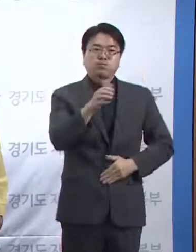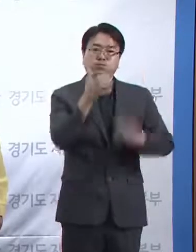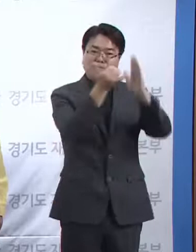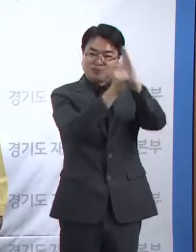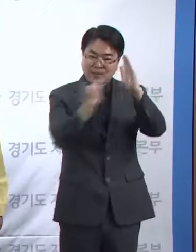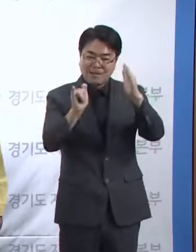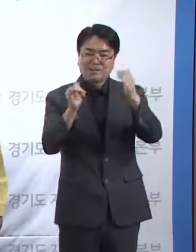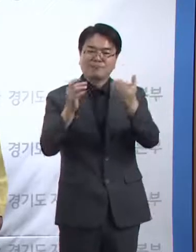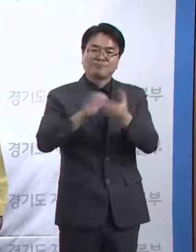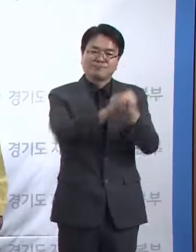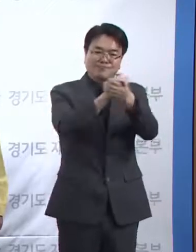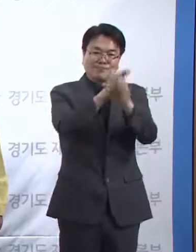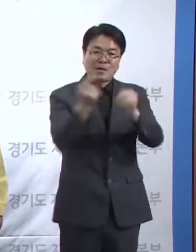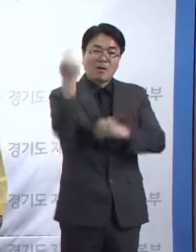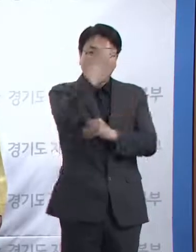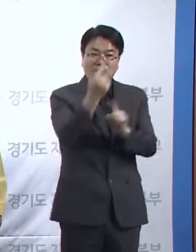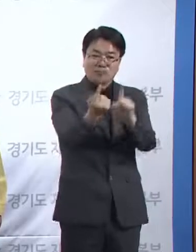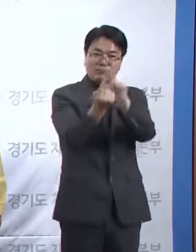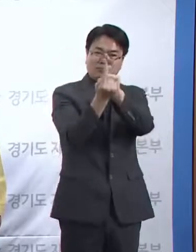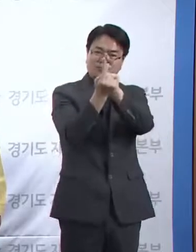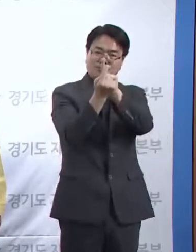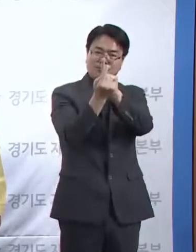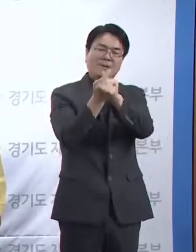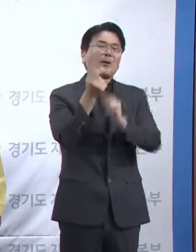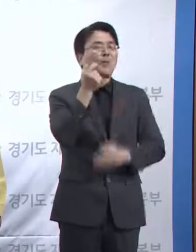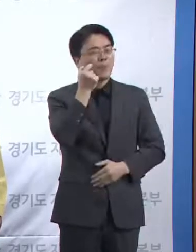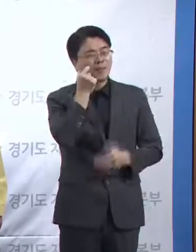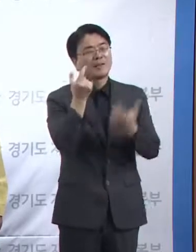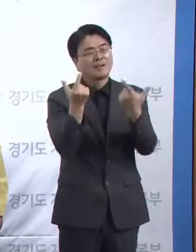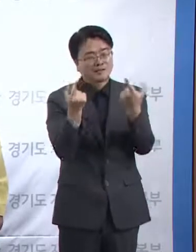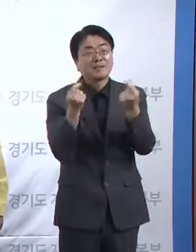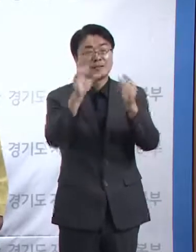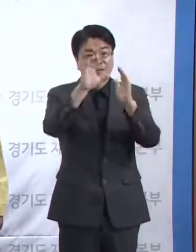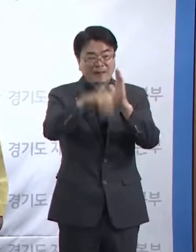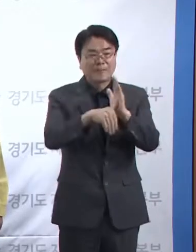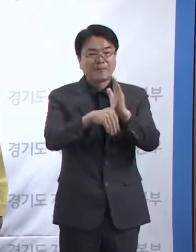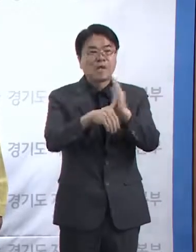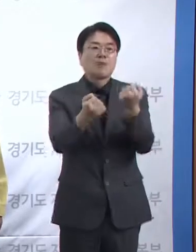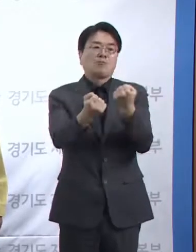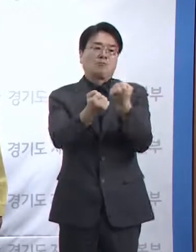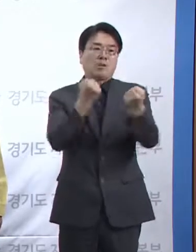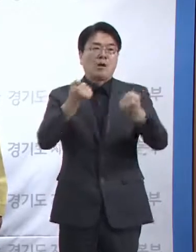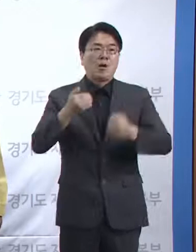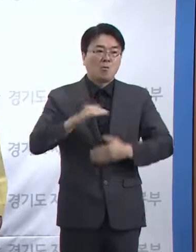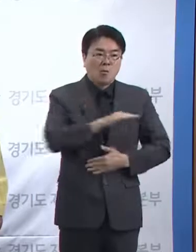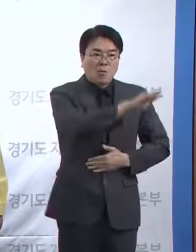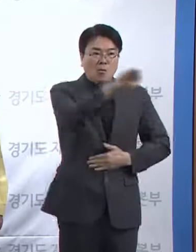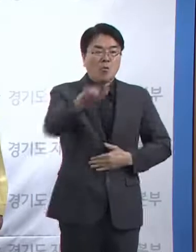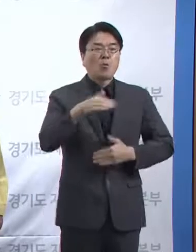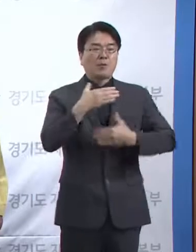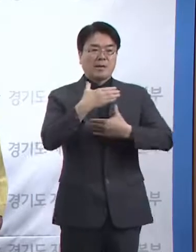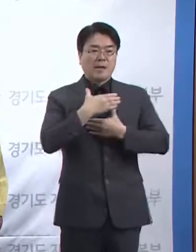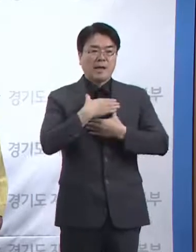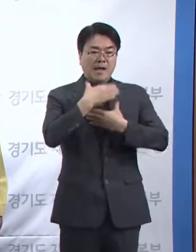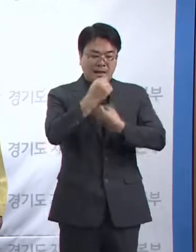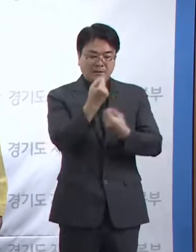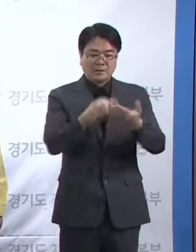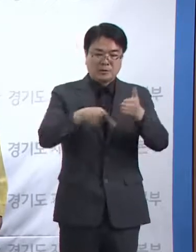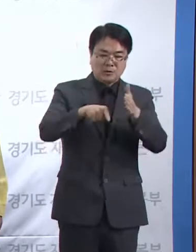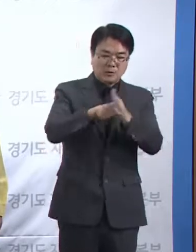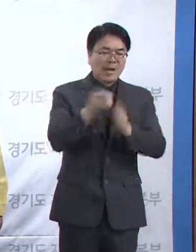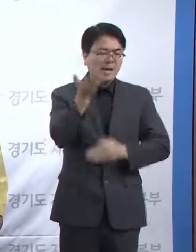것조차 쉽게 허락되지 않습니다. 그럼에도 불구하고 모두의 안전을 위해 이전과는 다른